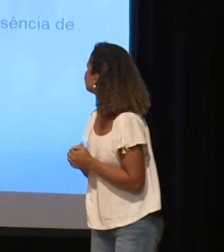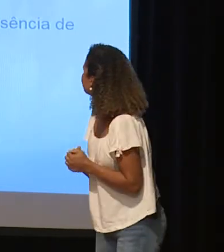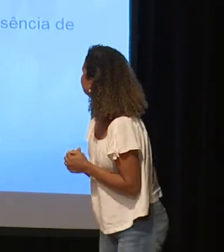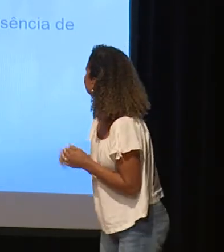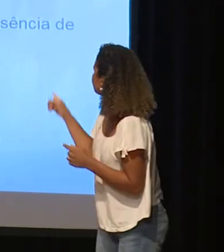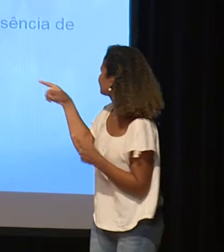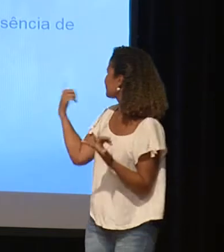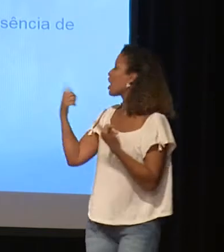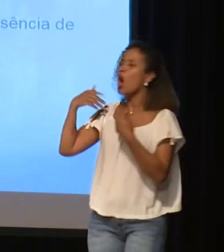Sim.